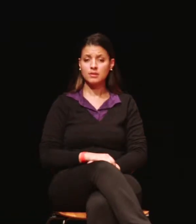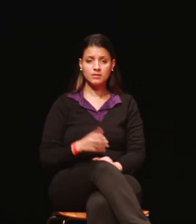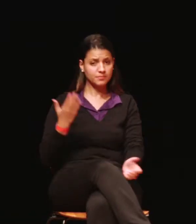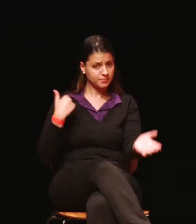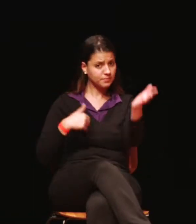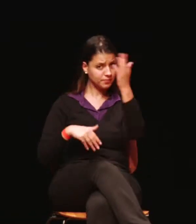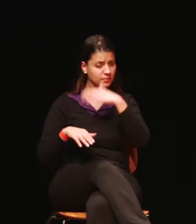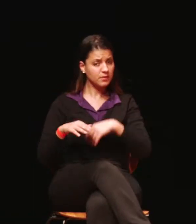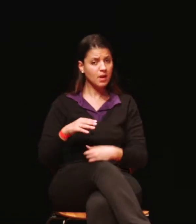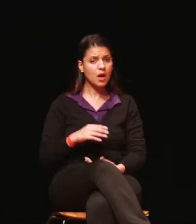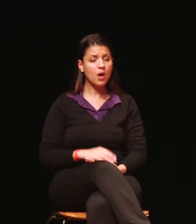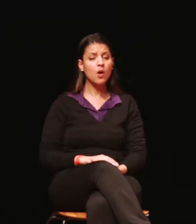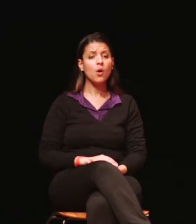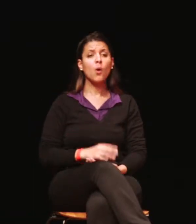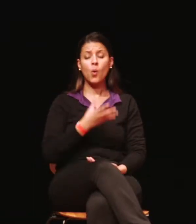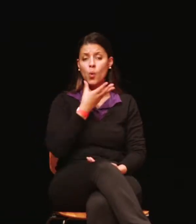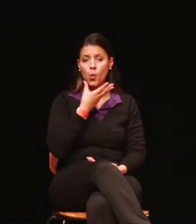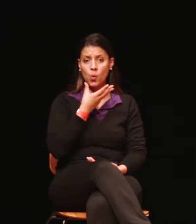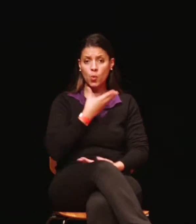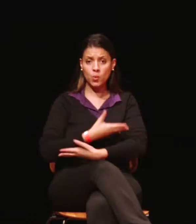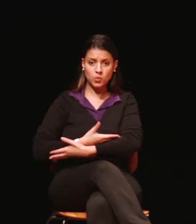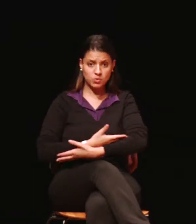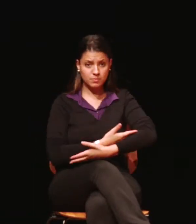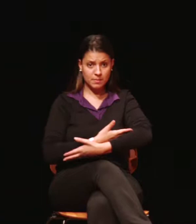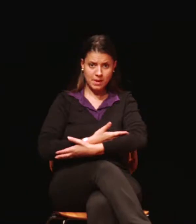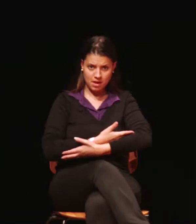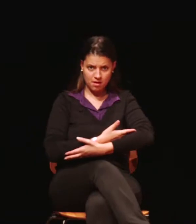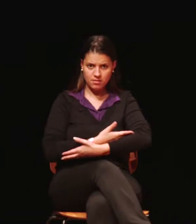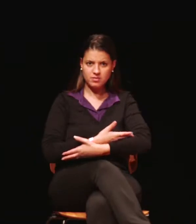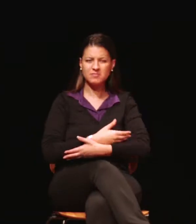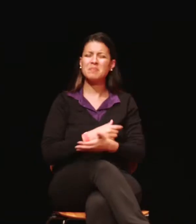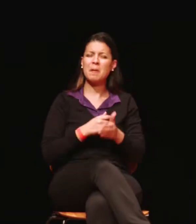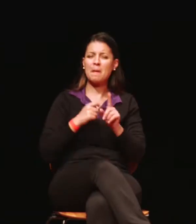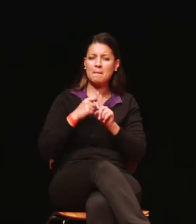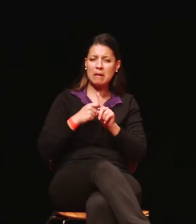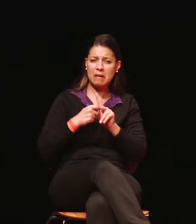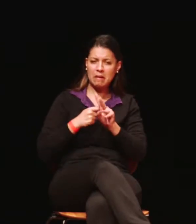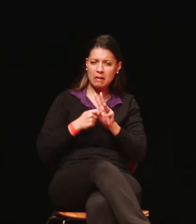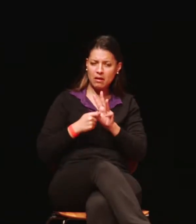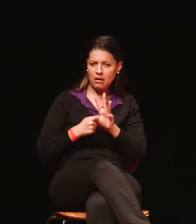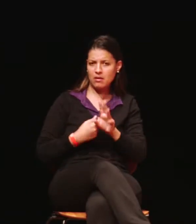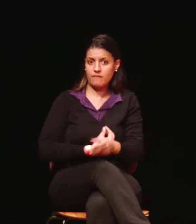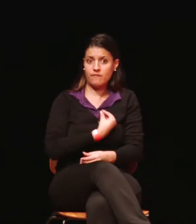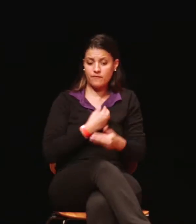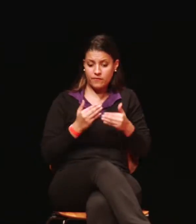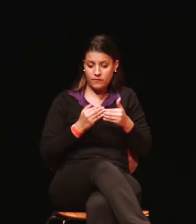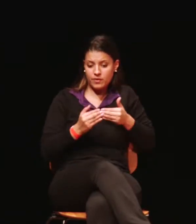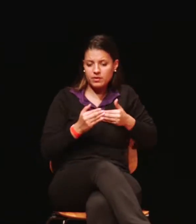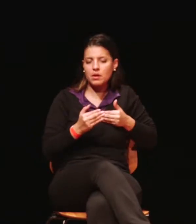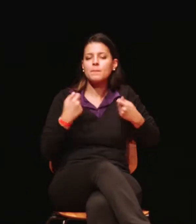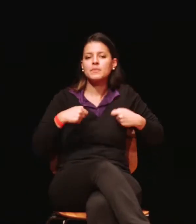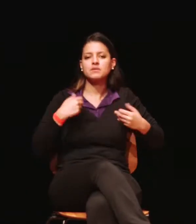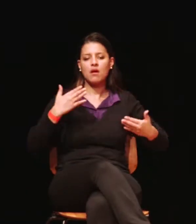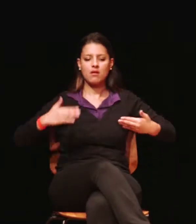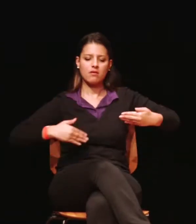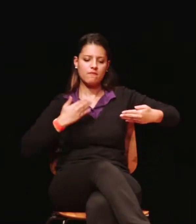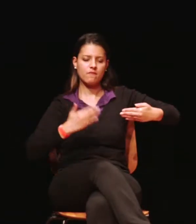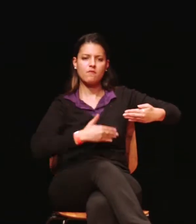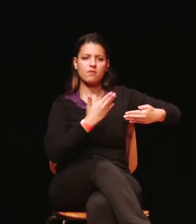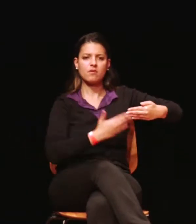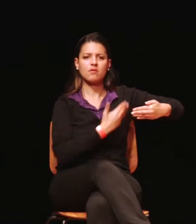deveriam ser enfaixados nos primeiros meses de vida. A razão disso decorria, entre outros